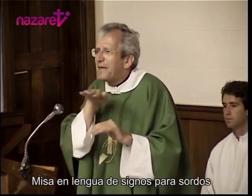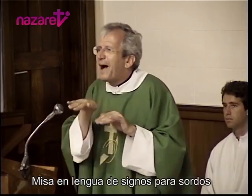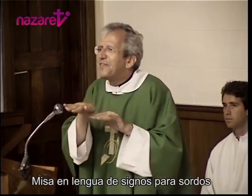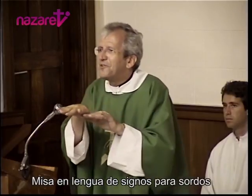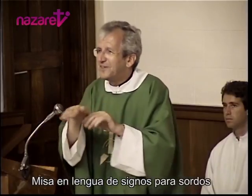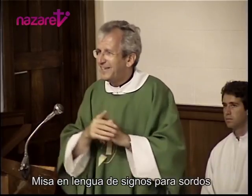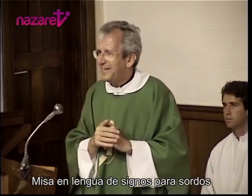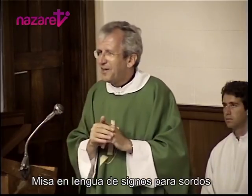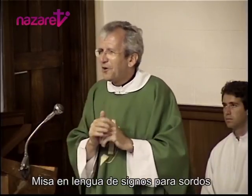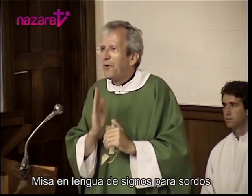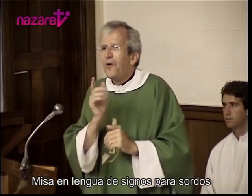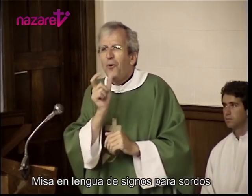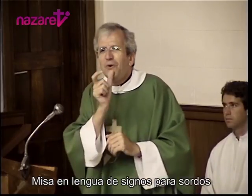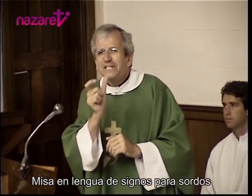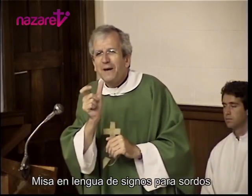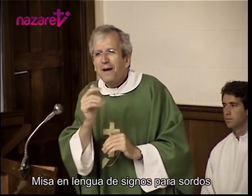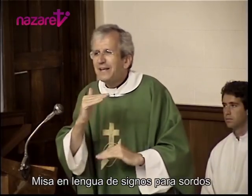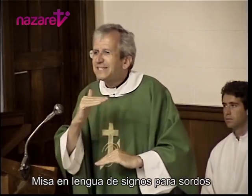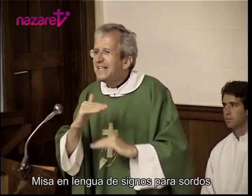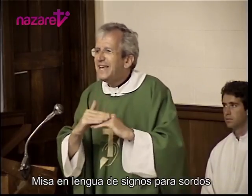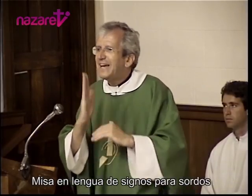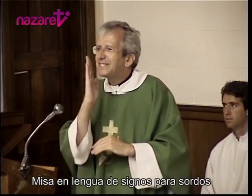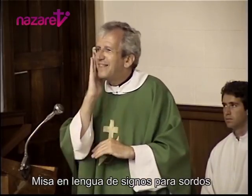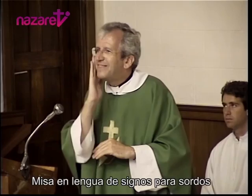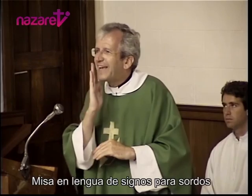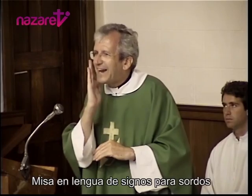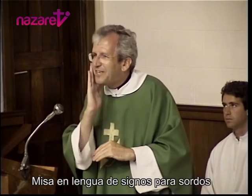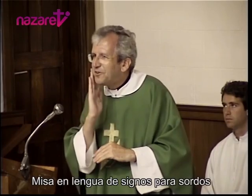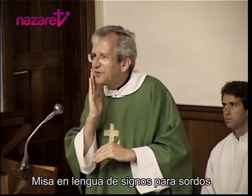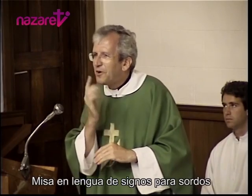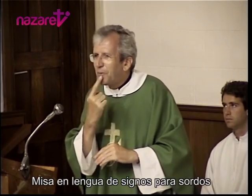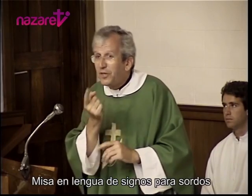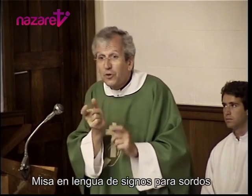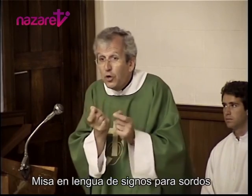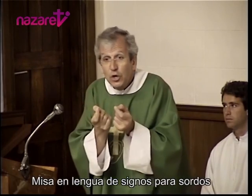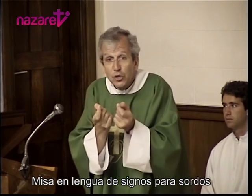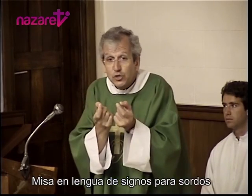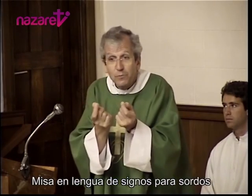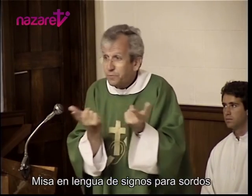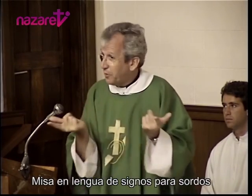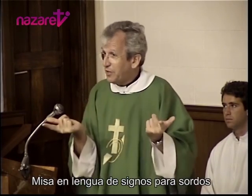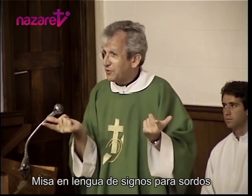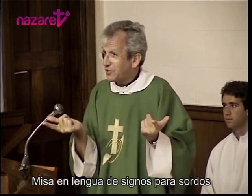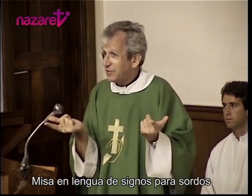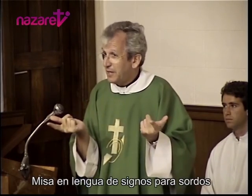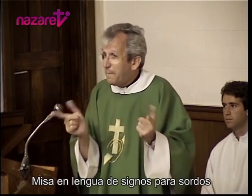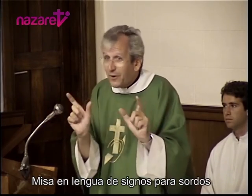rebaño, como unas palabras llenas de cariño, como diciendo, somos poquitos, pero